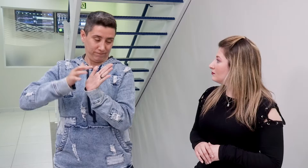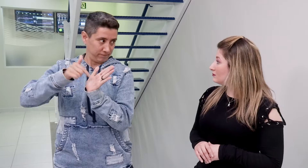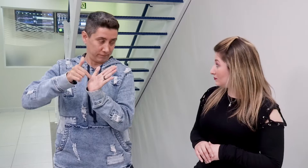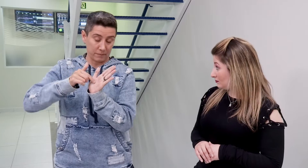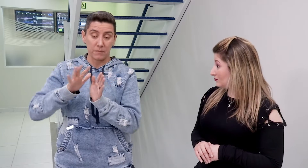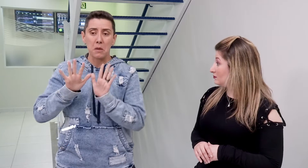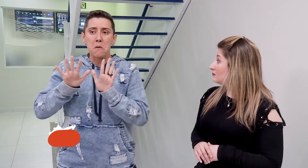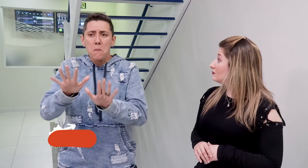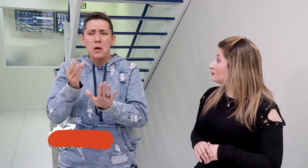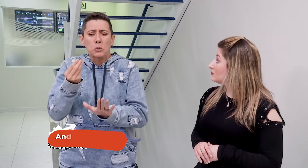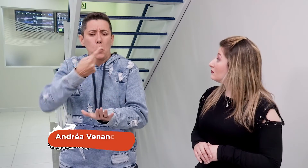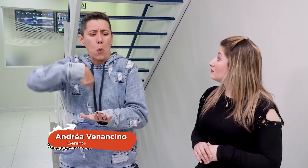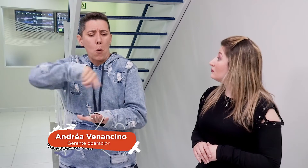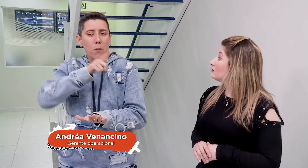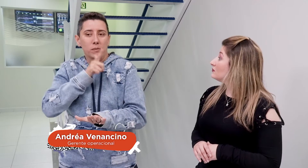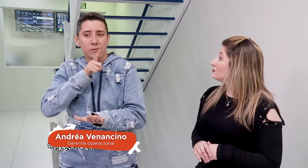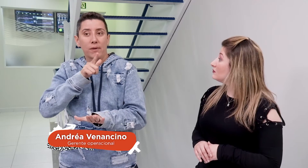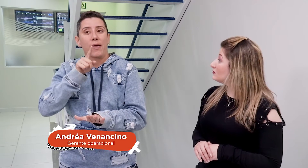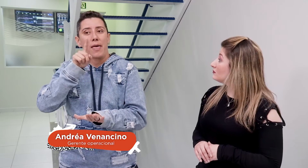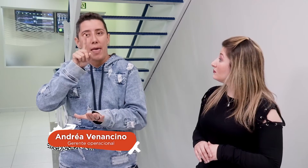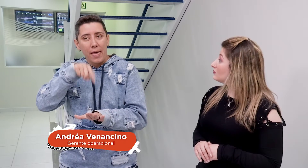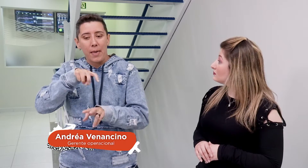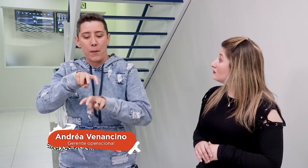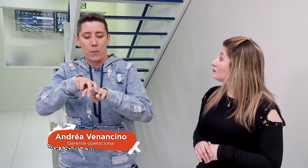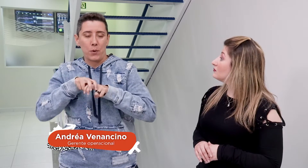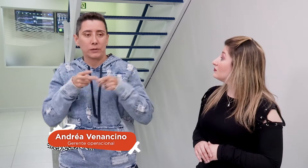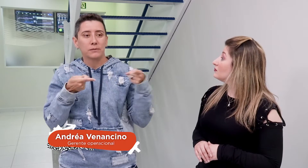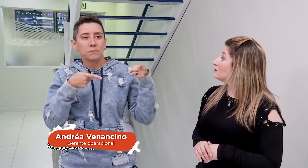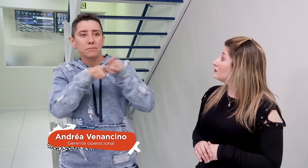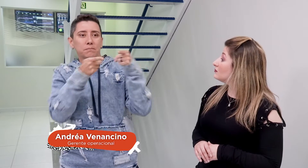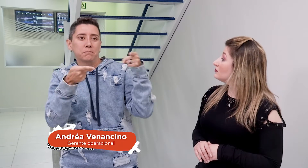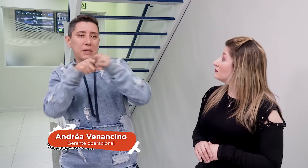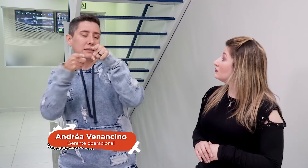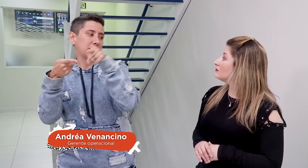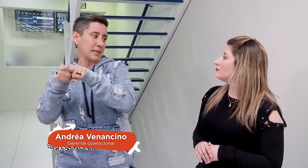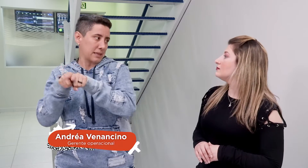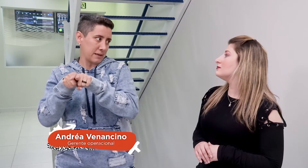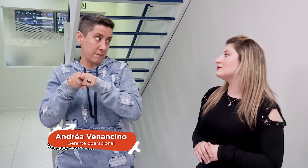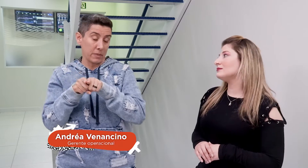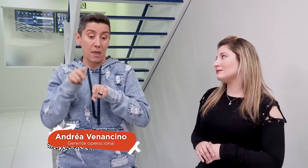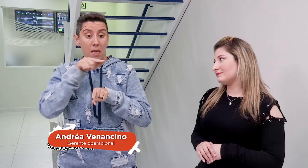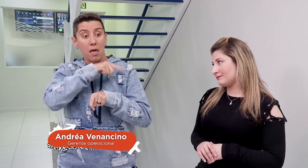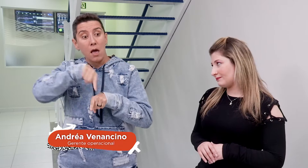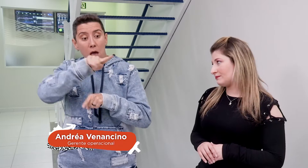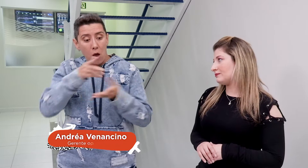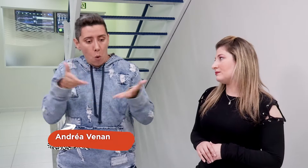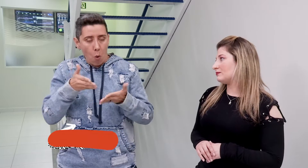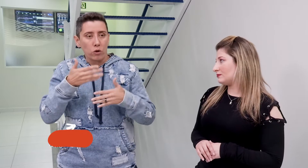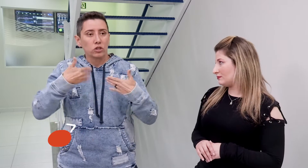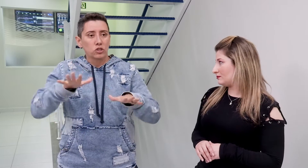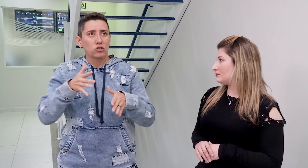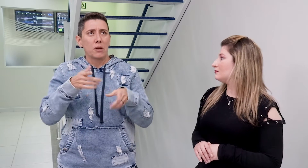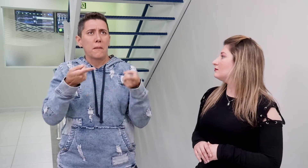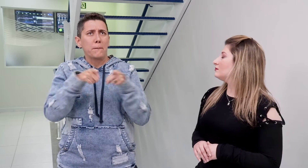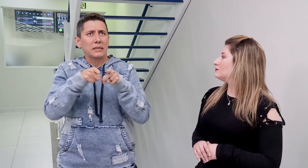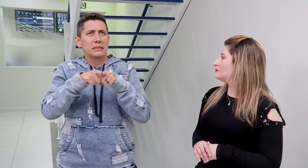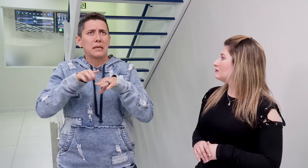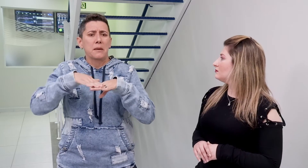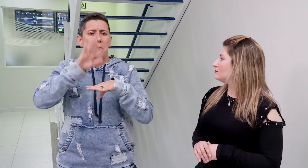ele pode, através da Libras, ir para diferentes lugares. Então, por isso, a gente faz parcerias. Essas parcerias, hoje, a